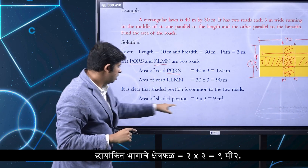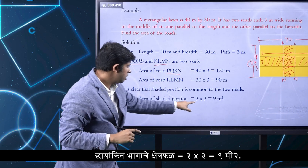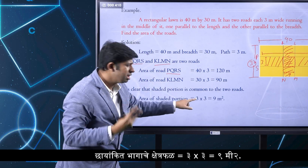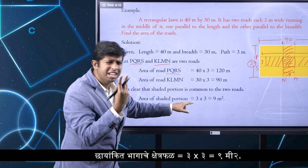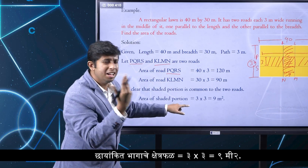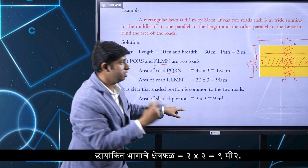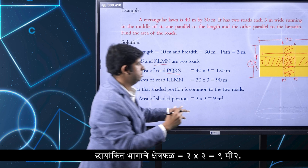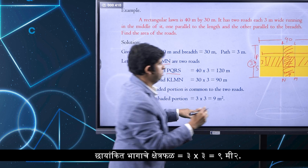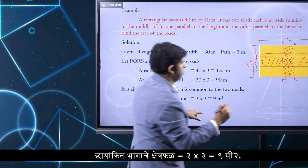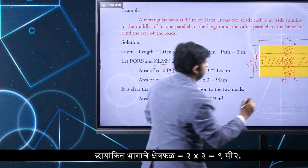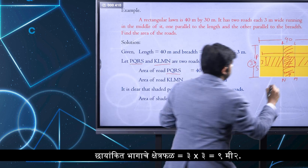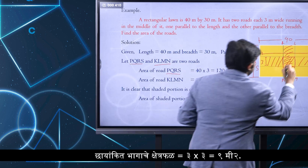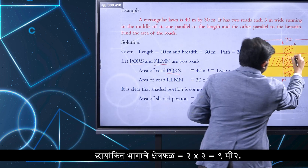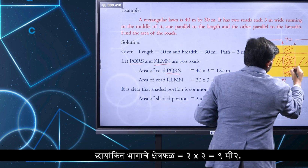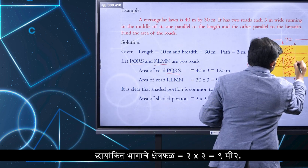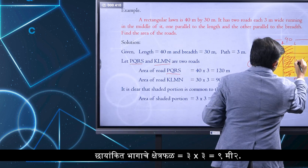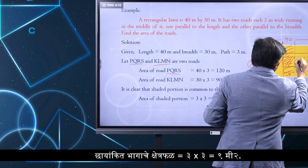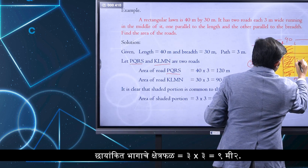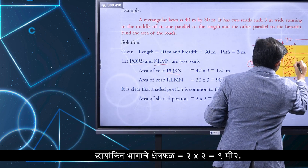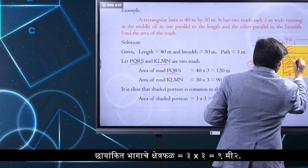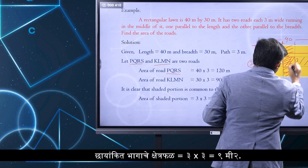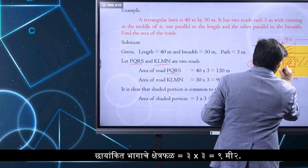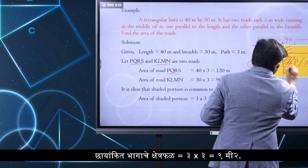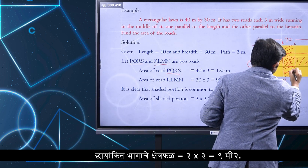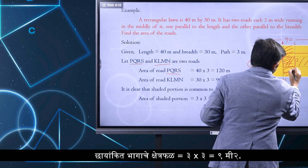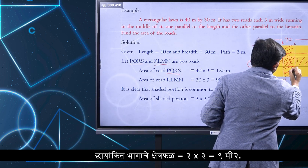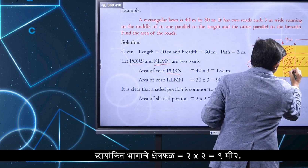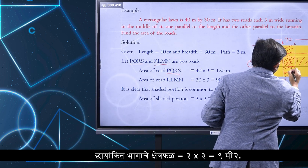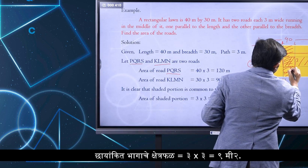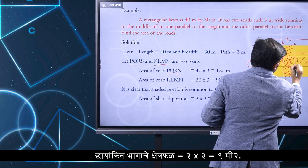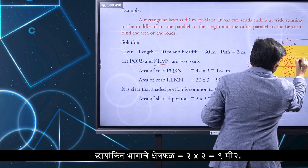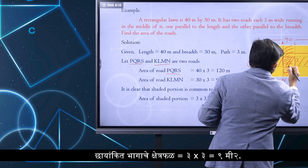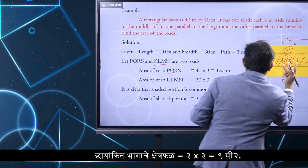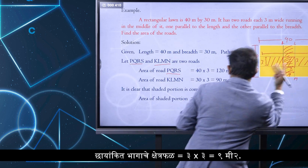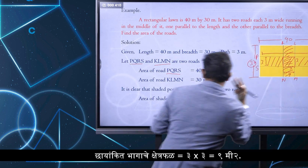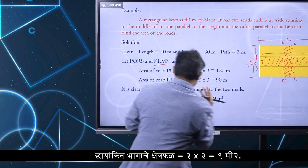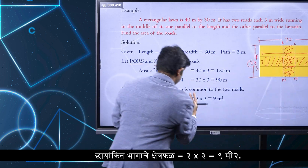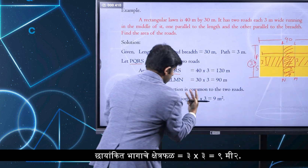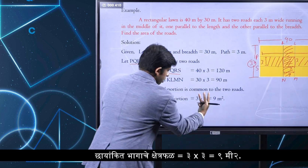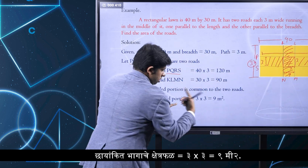रेखांकित भागाचे क्षेत्रफळ इज इक्वल टू 3 × 3 इज इक्वल टू 9 मीटर.